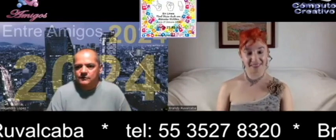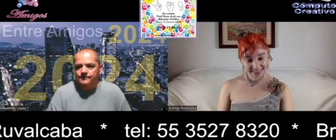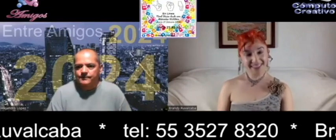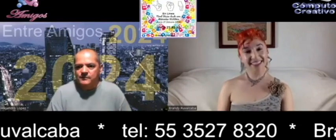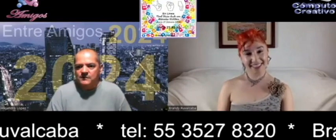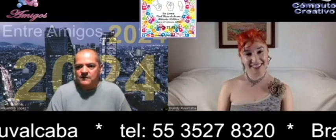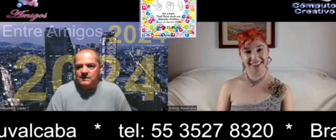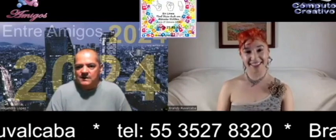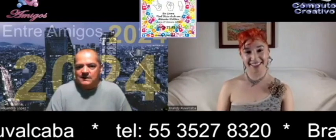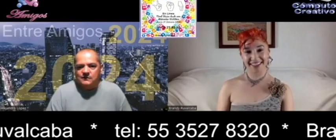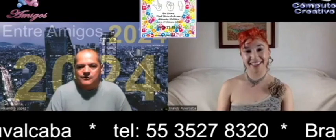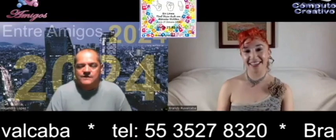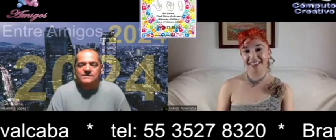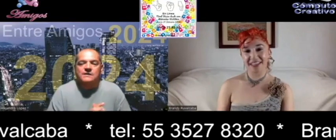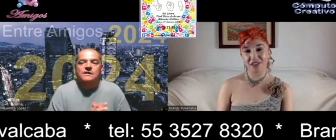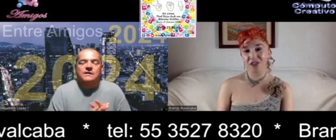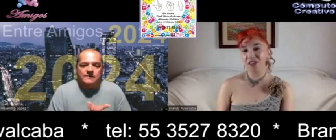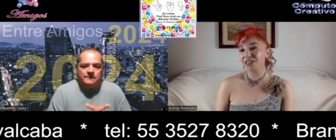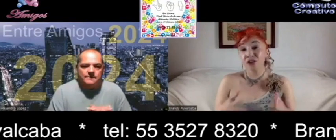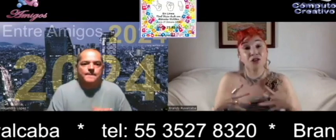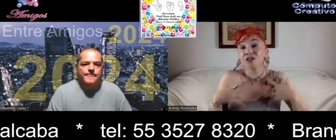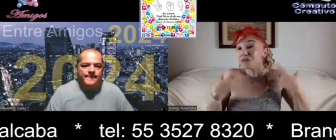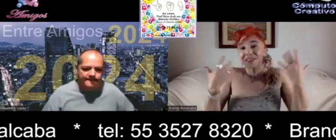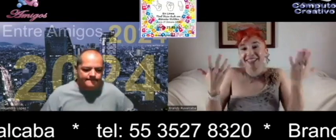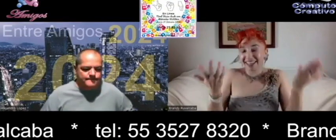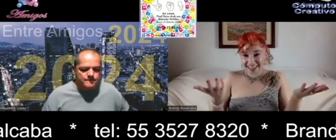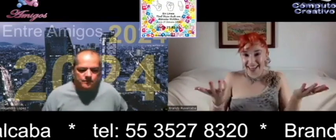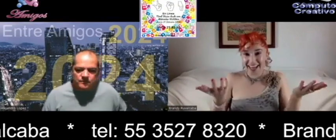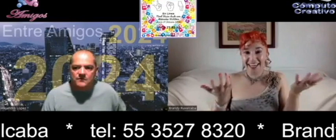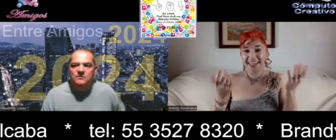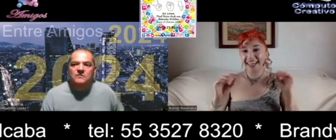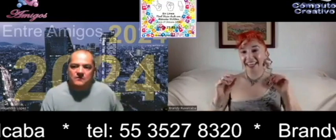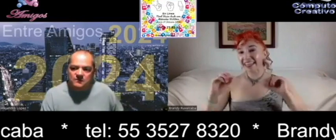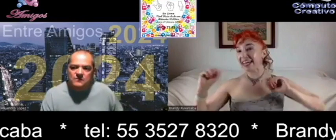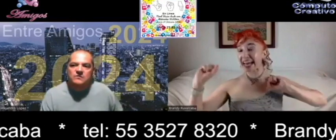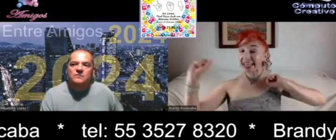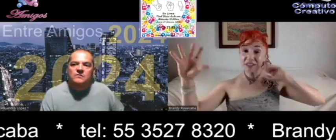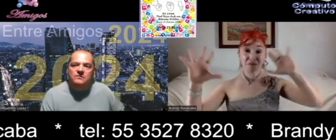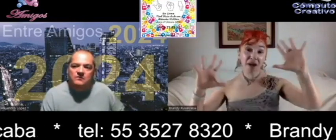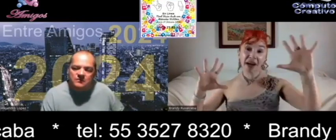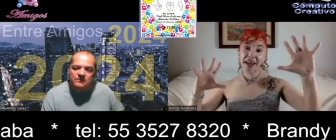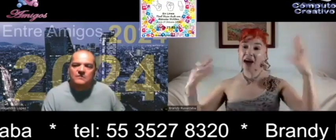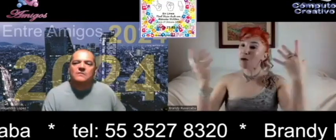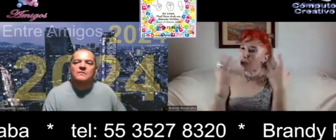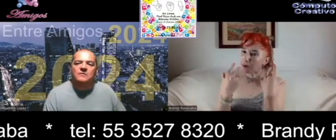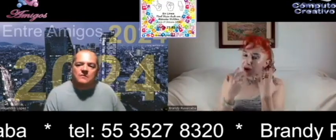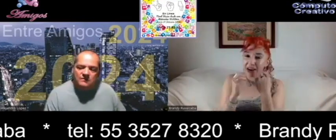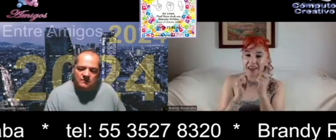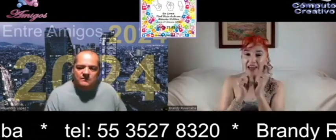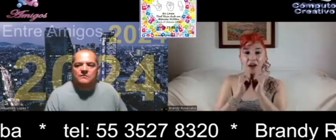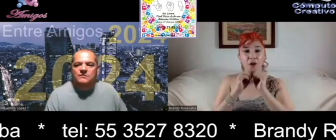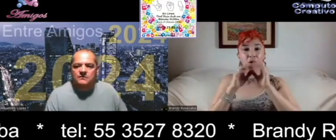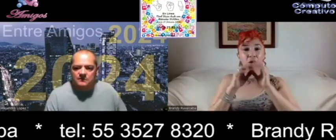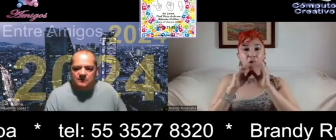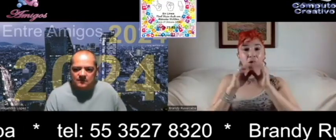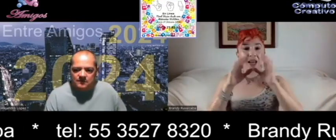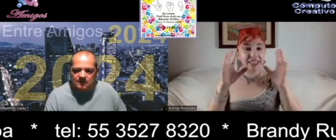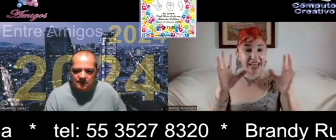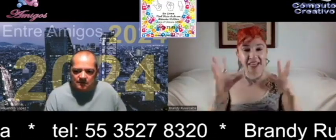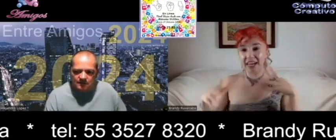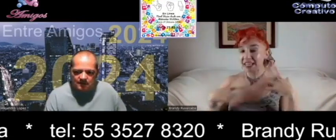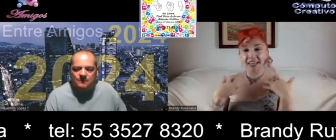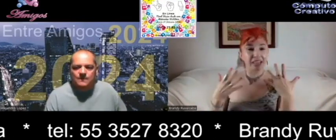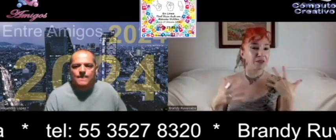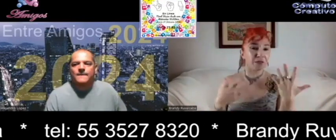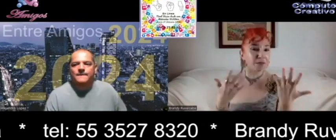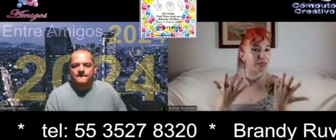cosas, ¿no? Sí, Entonces, así es. Todos somos energía y cada quien la dispara o la guarda o la